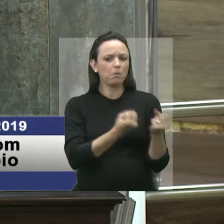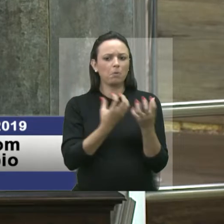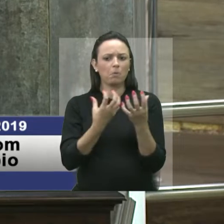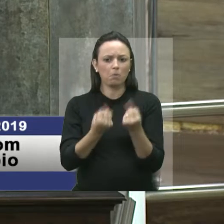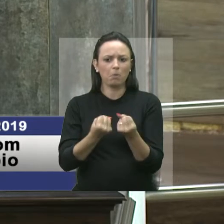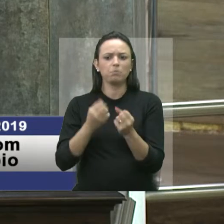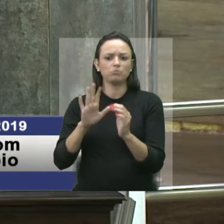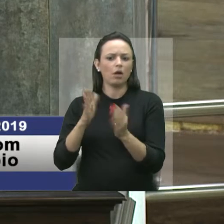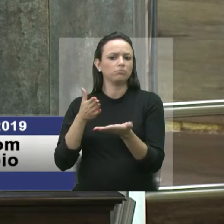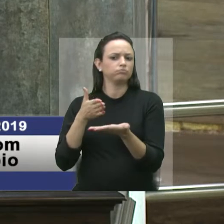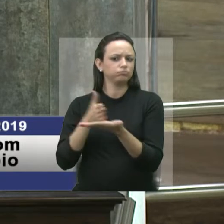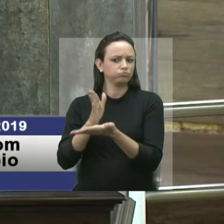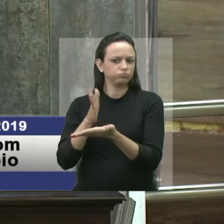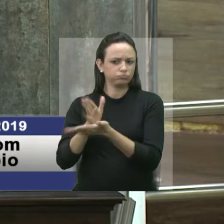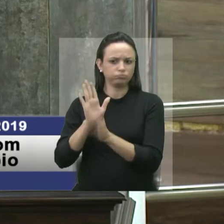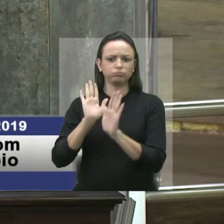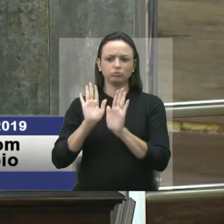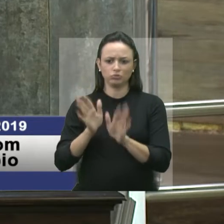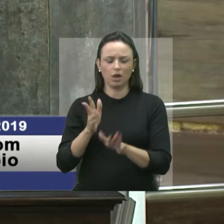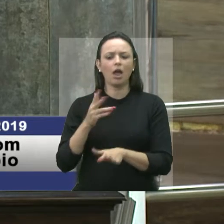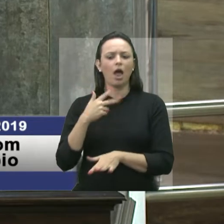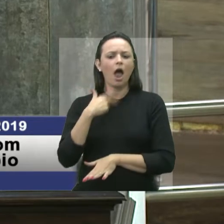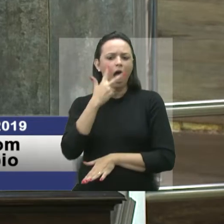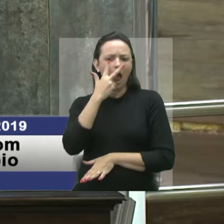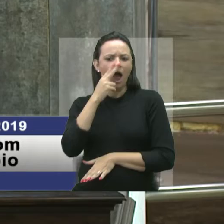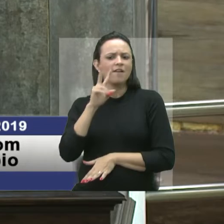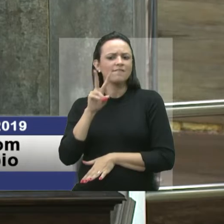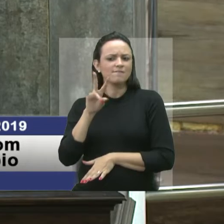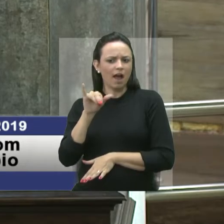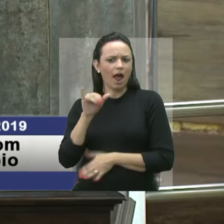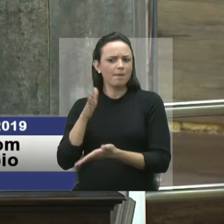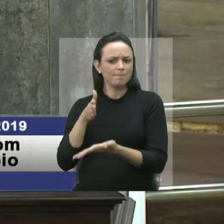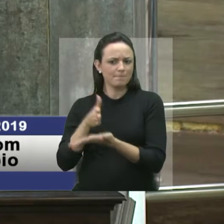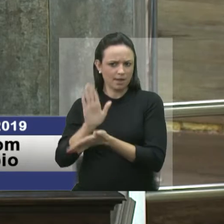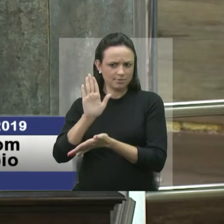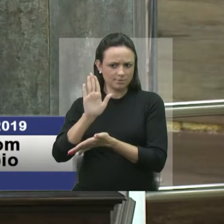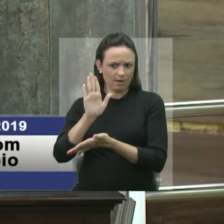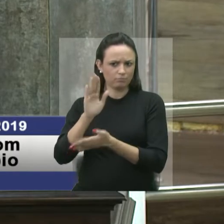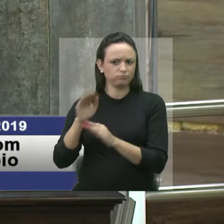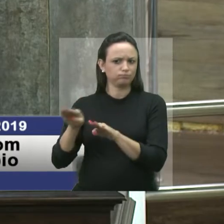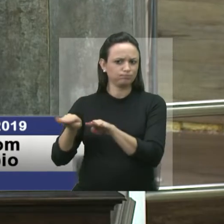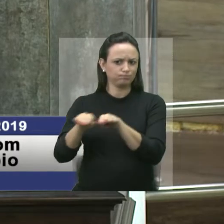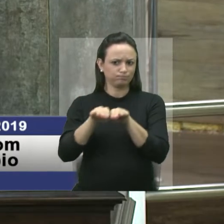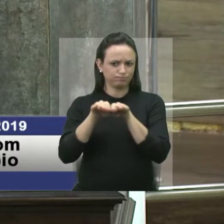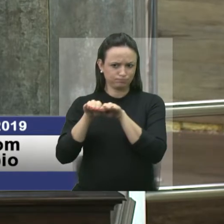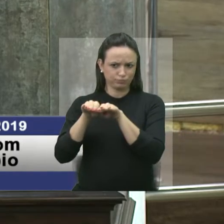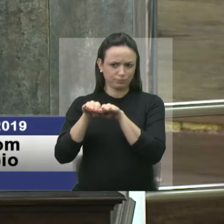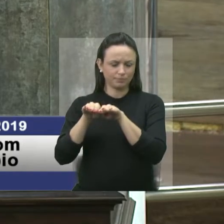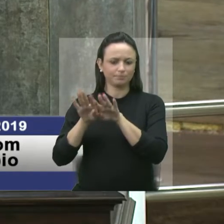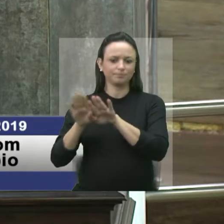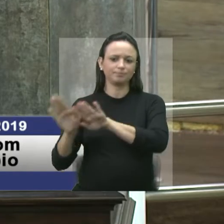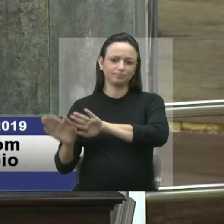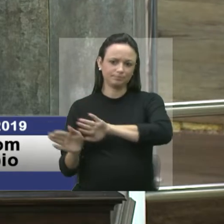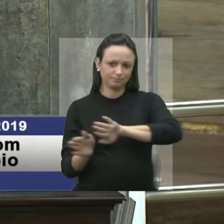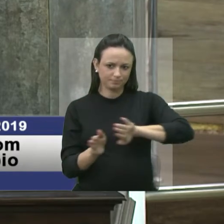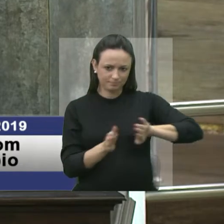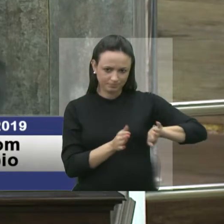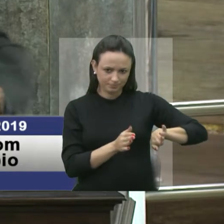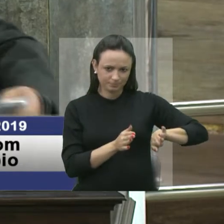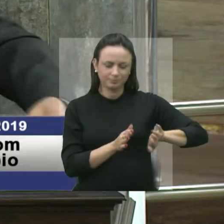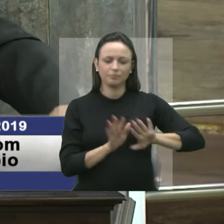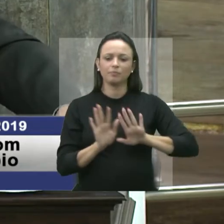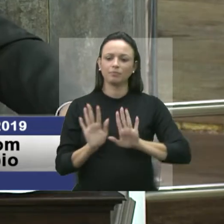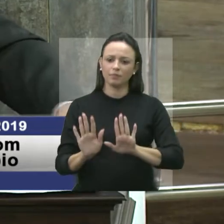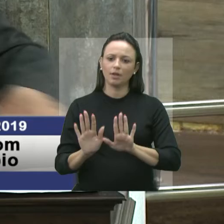acreditamos que vai ser aprovado por unanimidade. Agora, senhora presidente, para